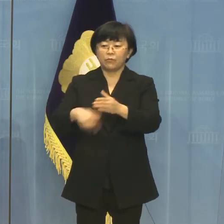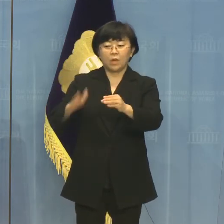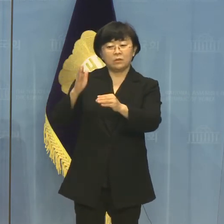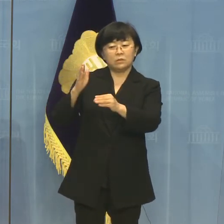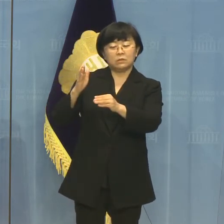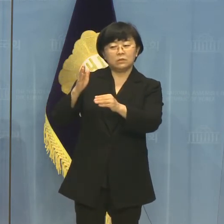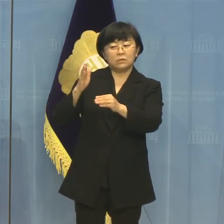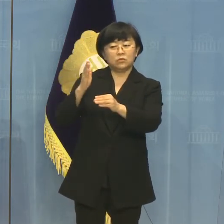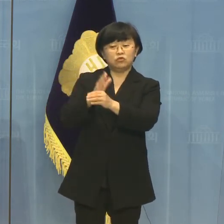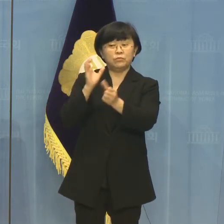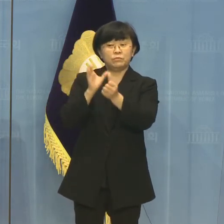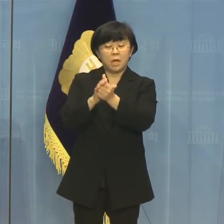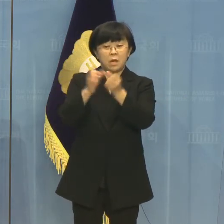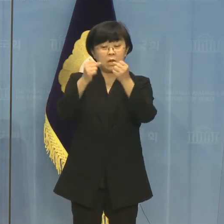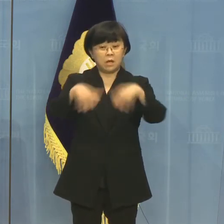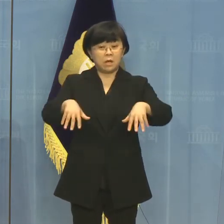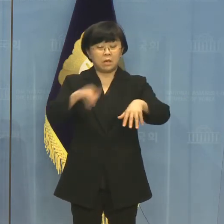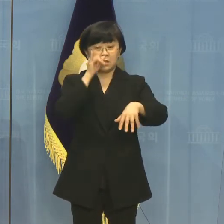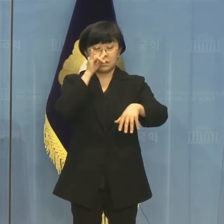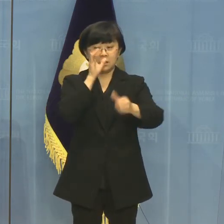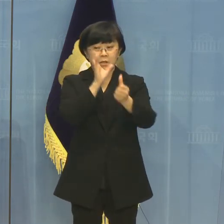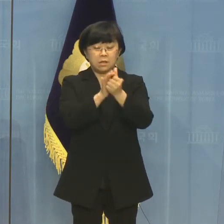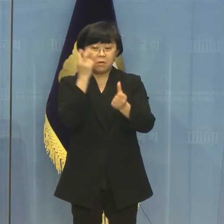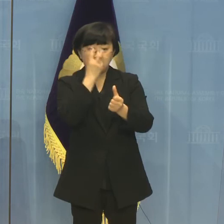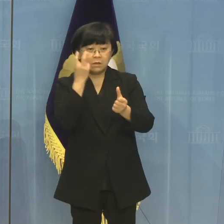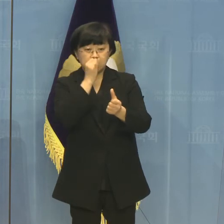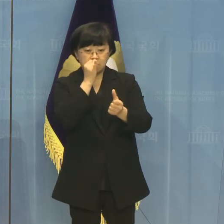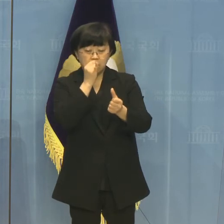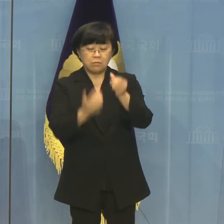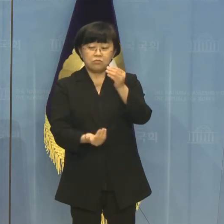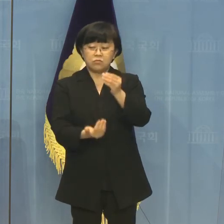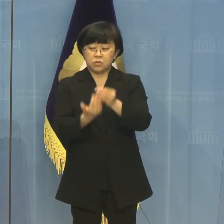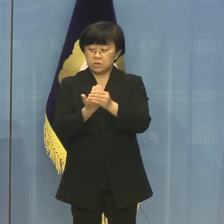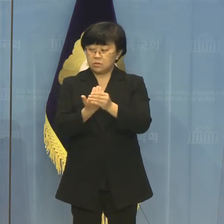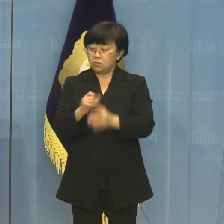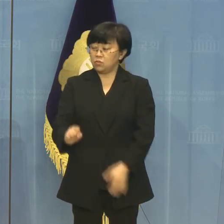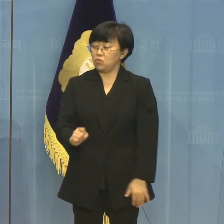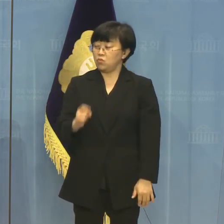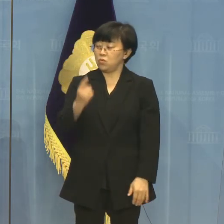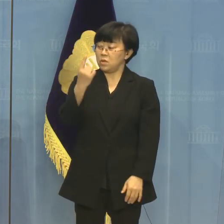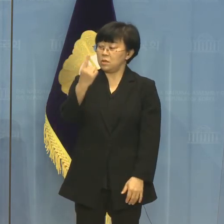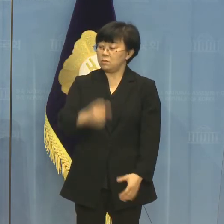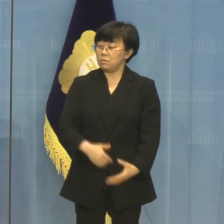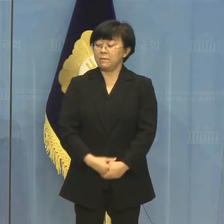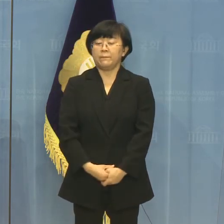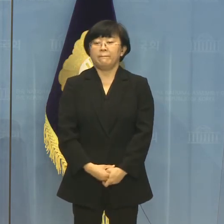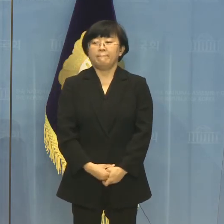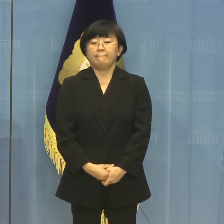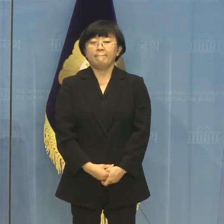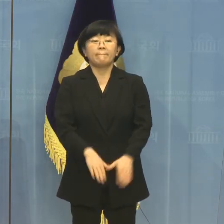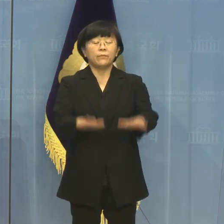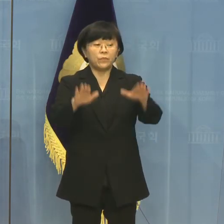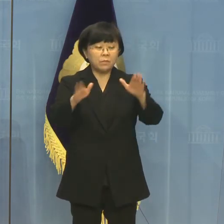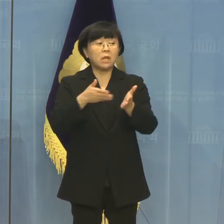사무소 소재지 관할 관청에서 일괄적으로 관장하고 있기 때문이라는 점이 그 원인으로 지적되고 있습니다.